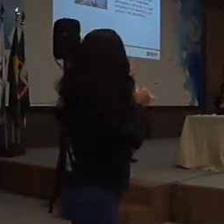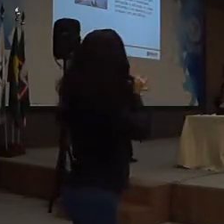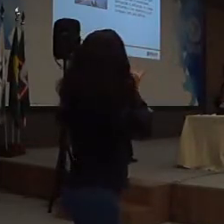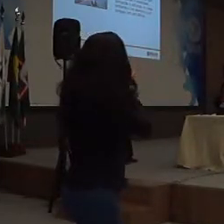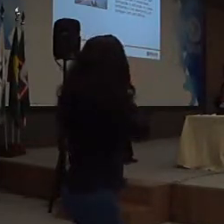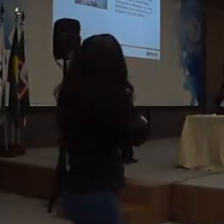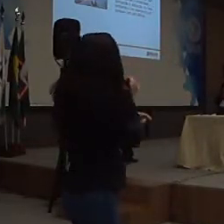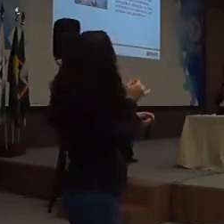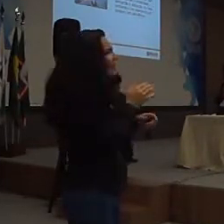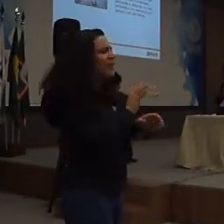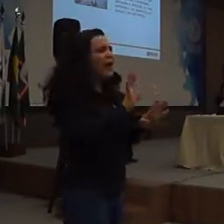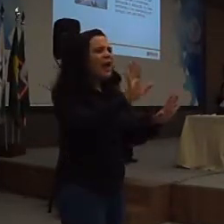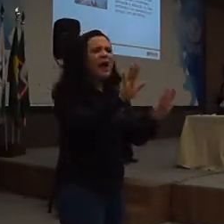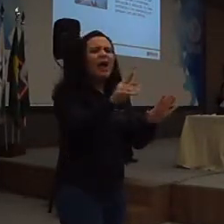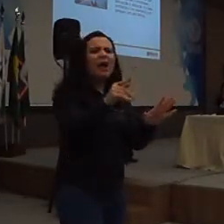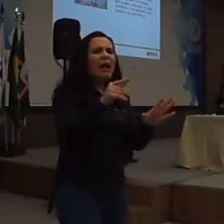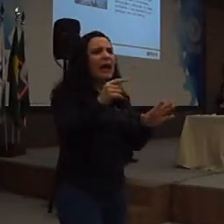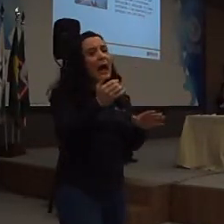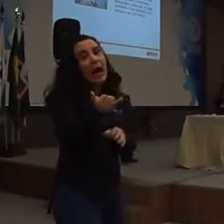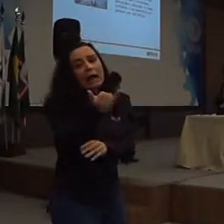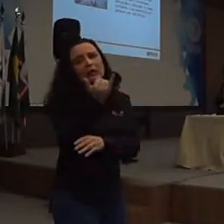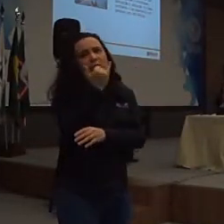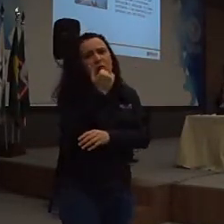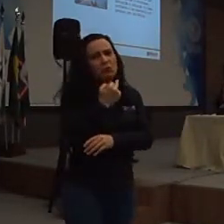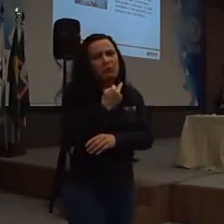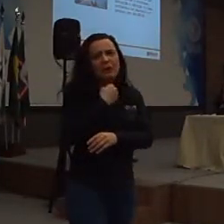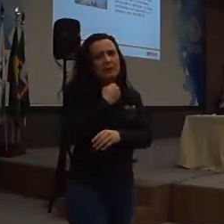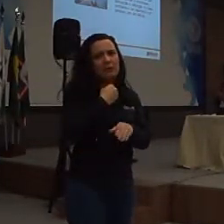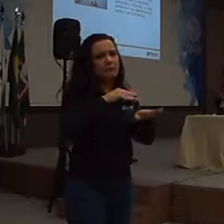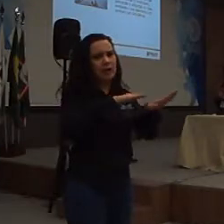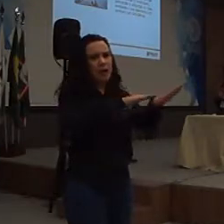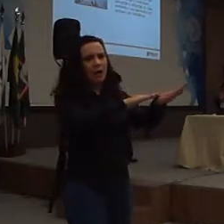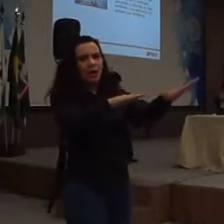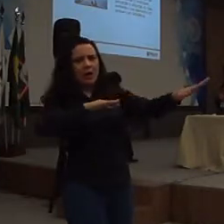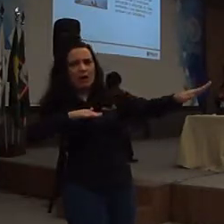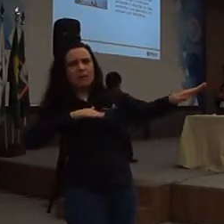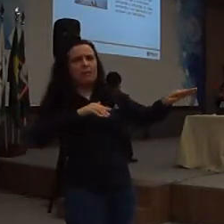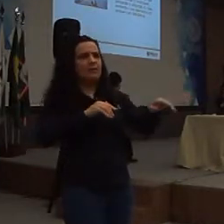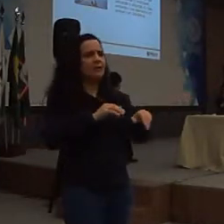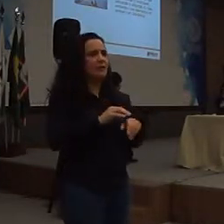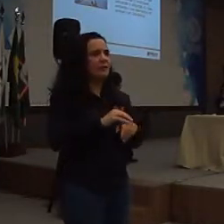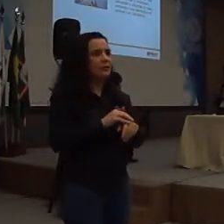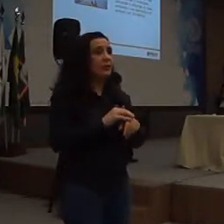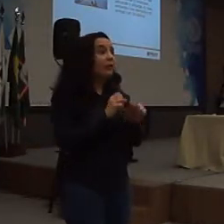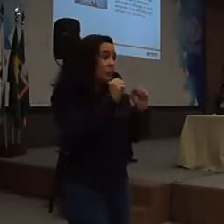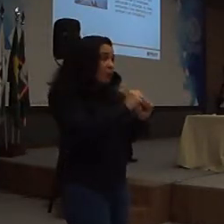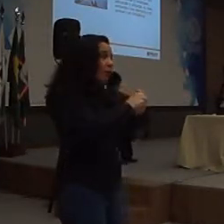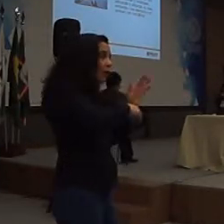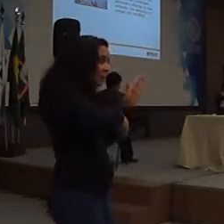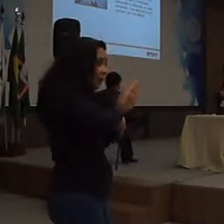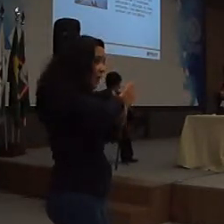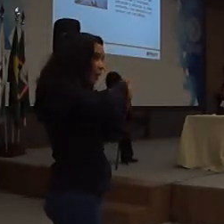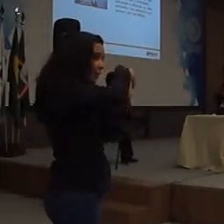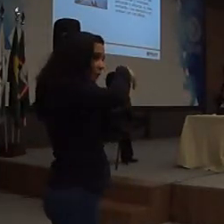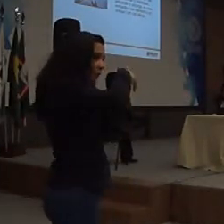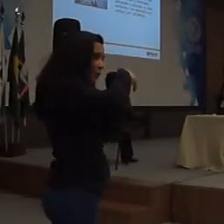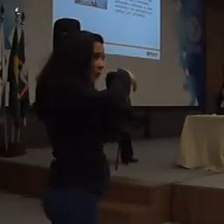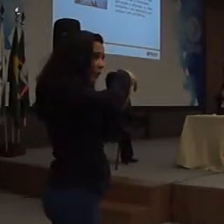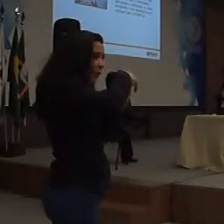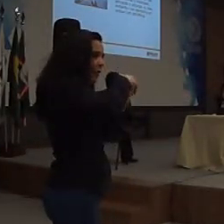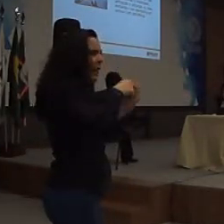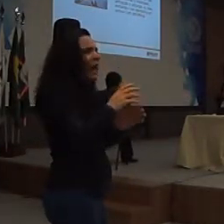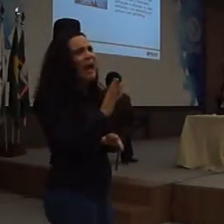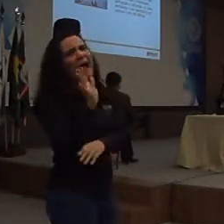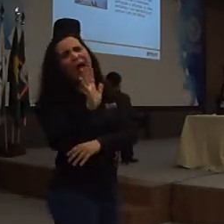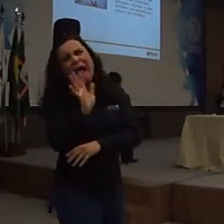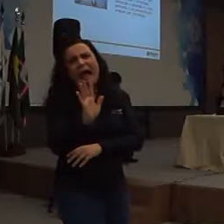Eu falei, não existe sobrando. Por que que não bota um elevador? Por que que não bota um porta-carga? Ah,